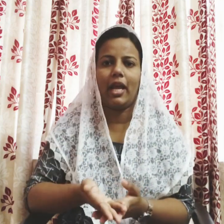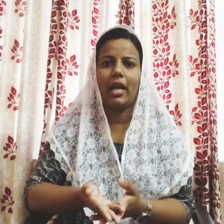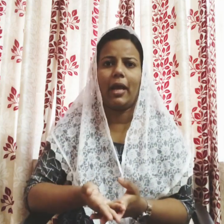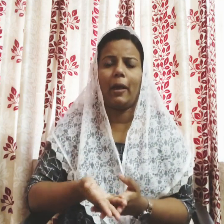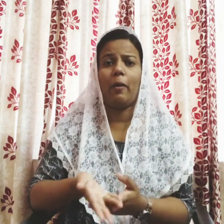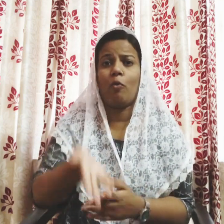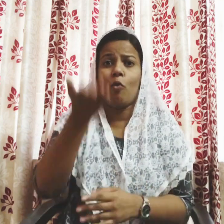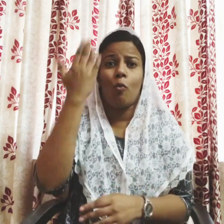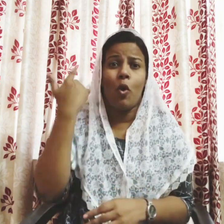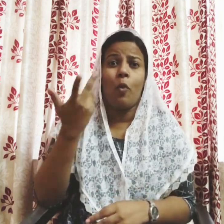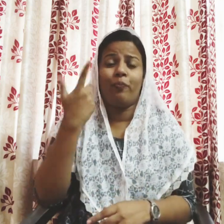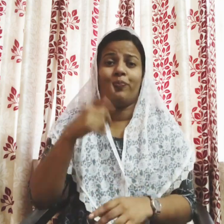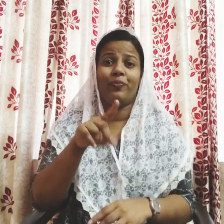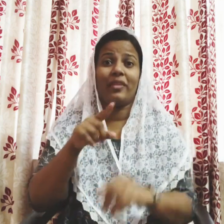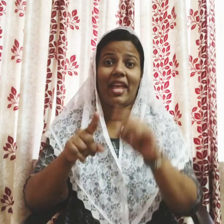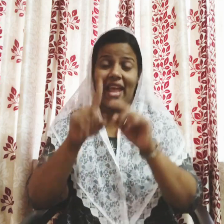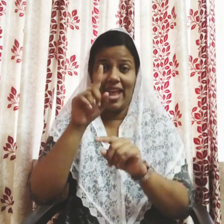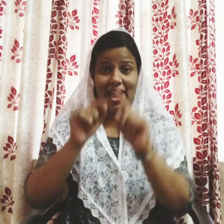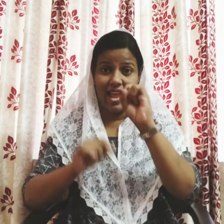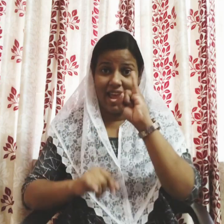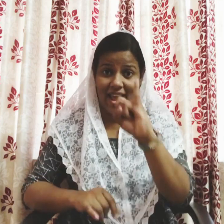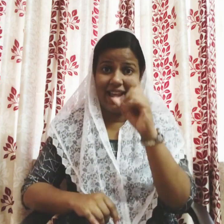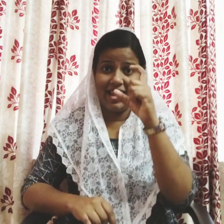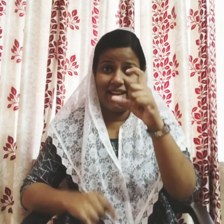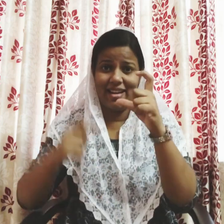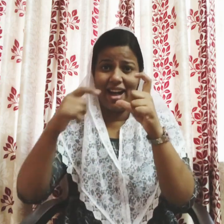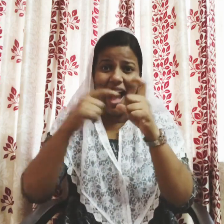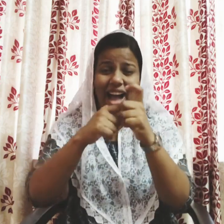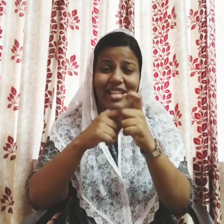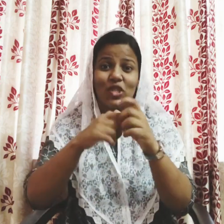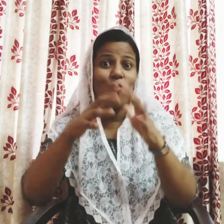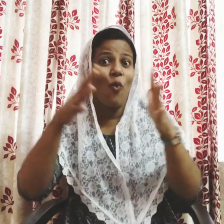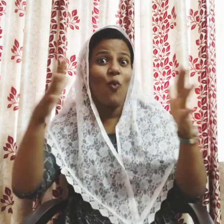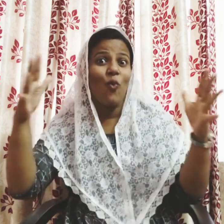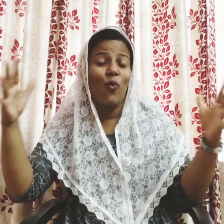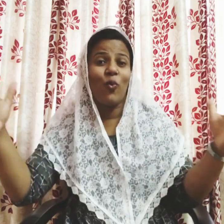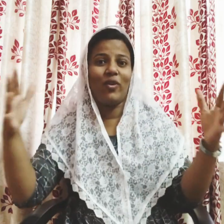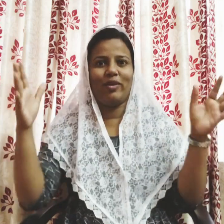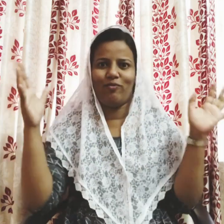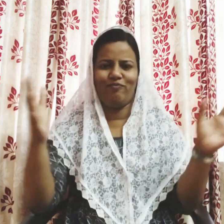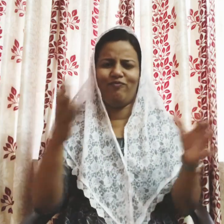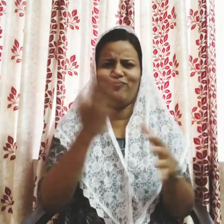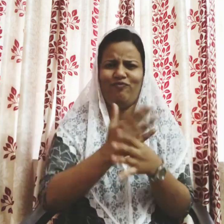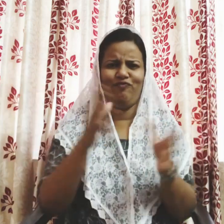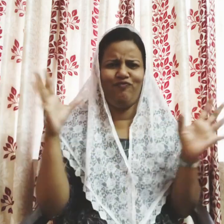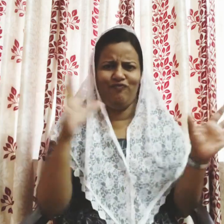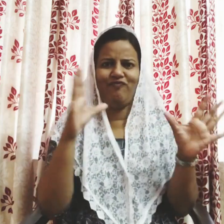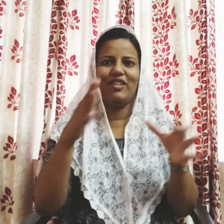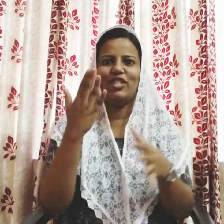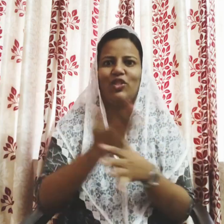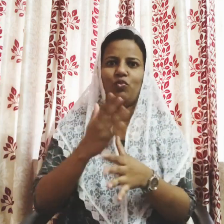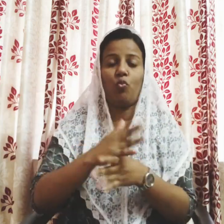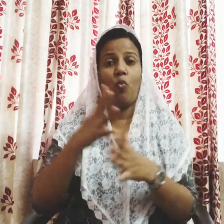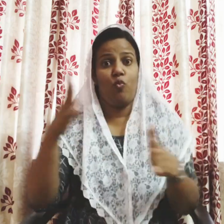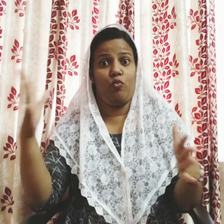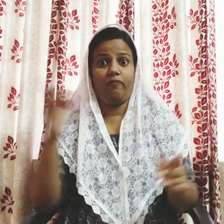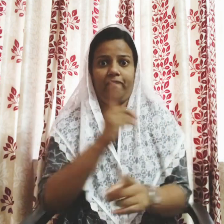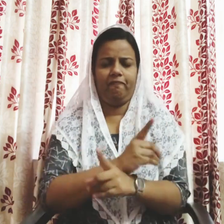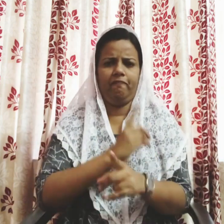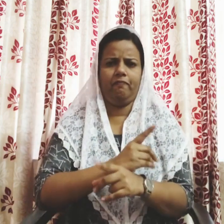ഐസ് ഫാക്ടറി ആണെന്ന്, അതിന് വലിയൊരു ഗോഡൗൺ, ഐസ് ഗോഡൗണിനകത്ത് വലിയൊരു എന്നാ പറയുന്നത് വെയർ ഹൗസിനകത്ത് ജോലി ചെയ്യുന്ന ഒരു ഉന്നതനായ വ്യക്തി, അദ്ദേഹം